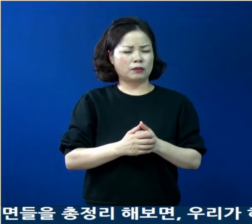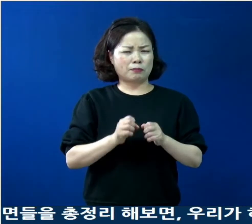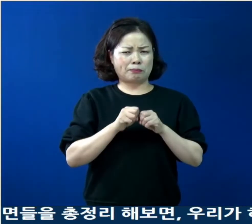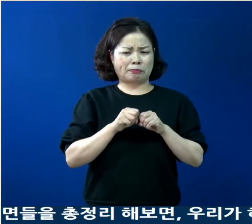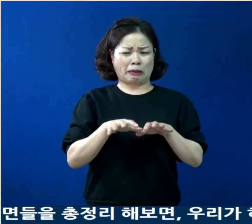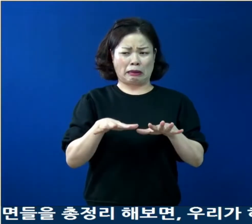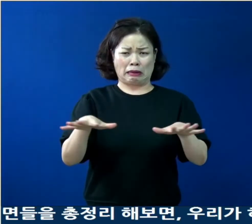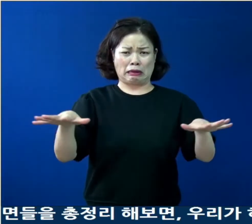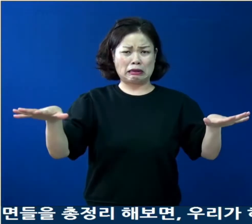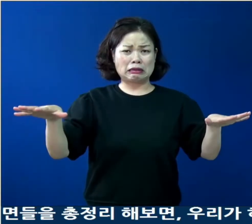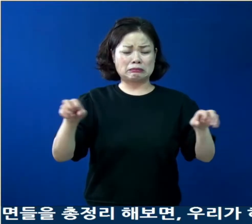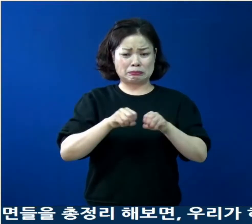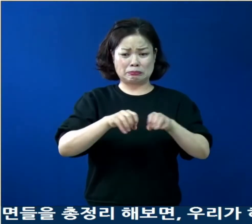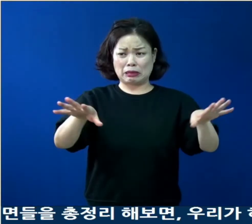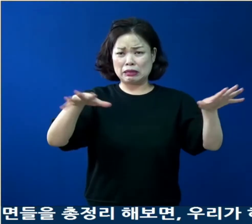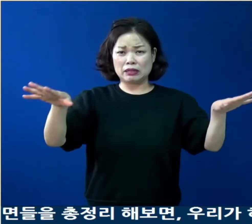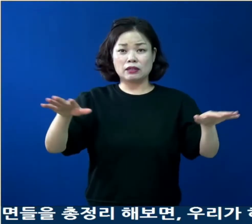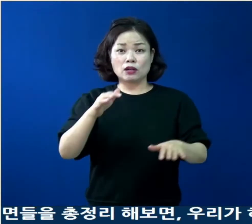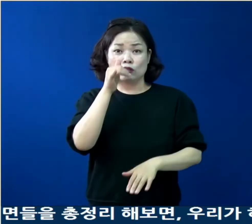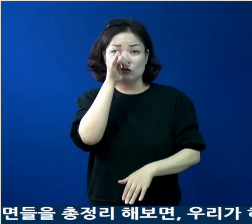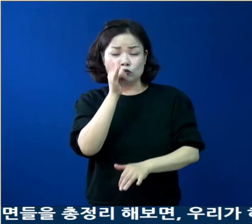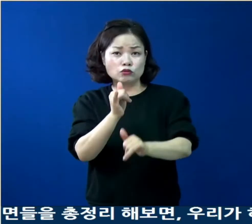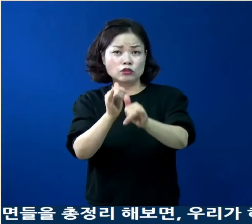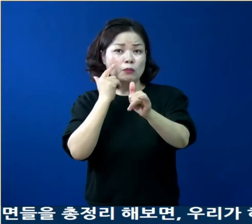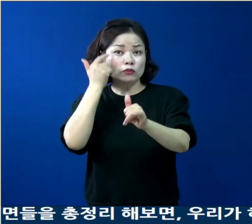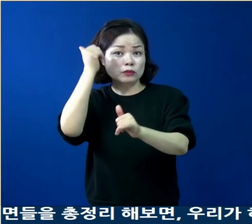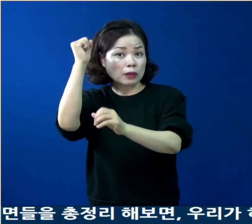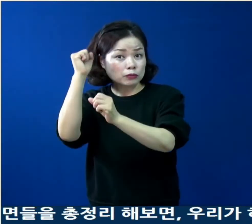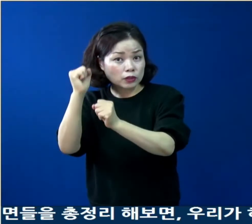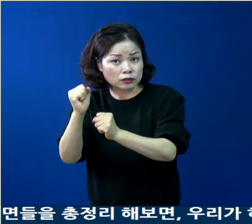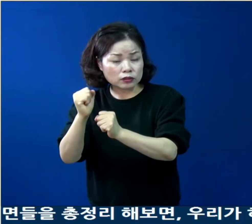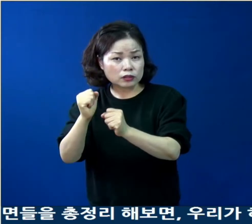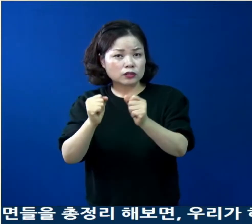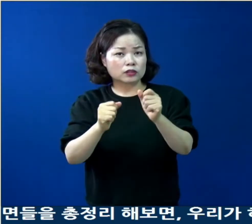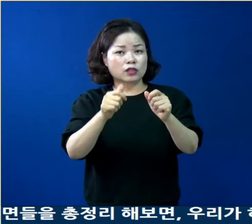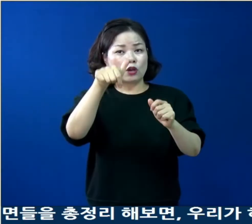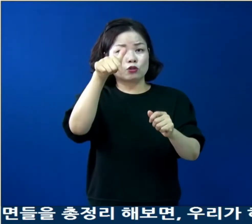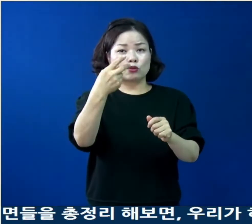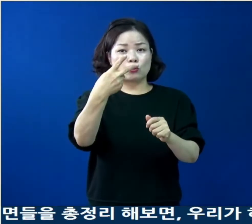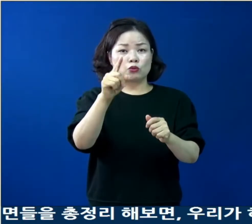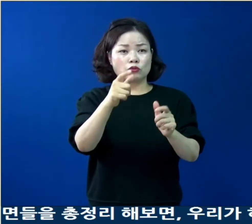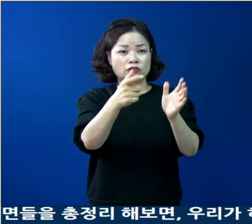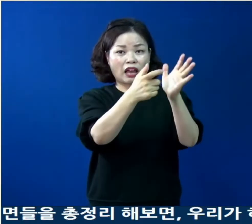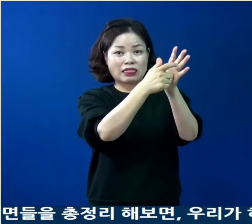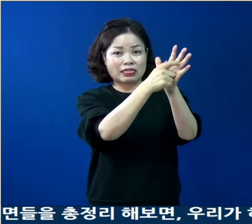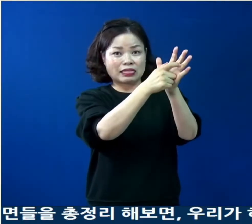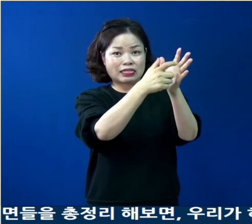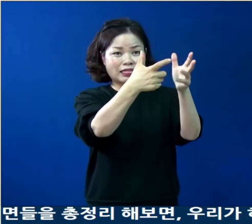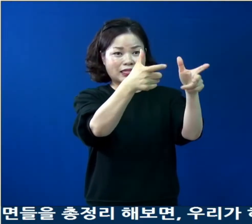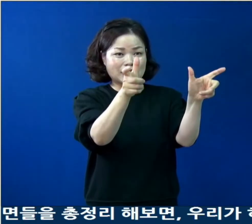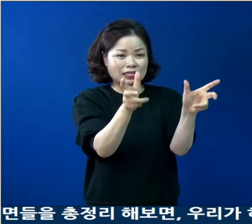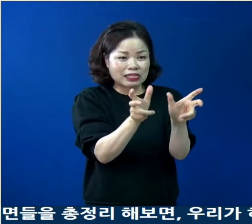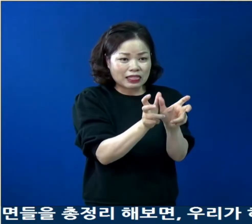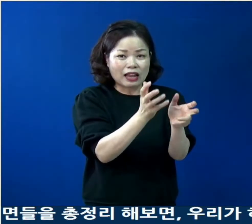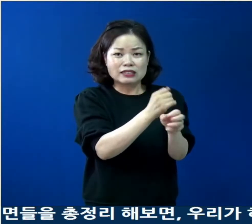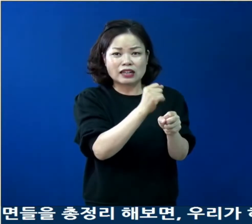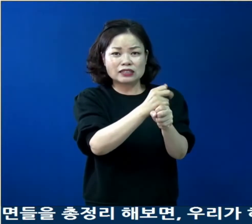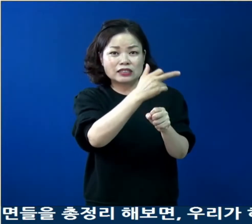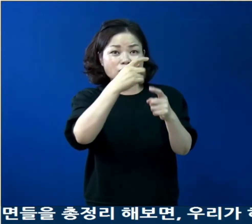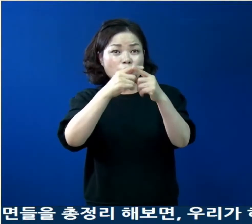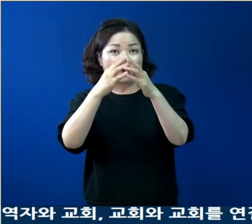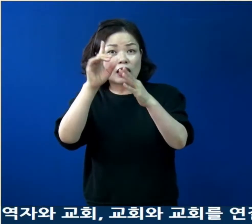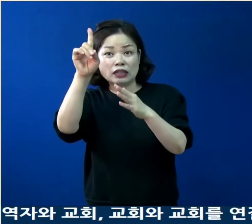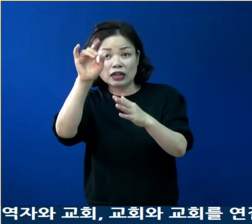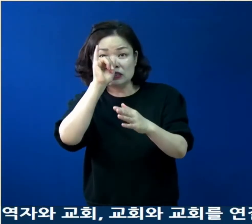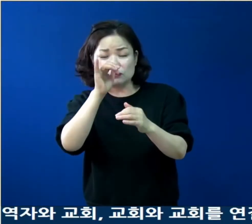뿔뿔이 돼요. 훌륭한 목사님 한 분 계시면 옛날에 교단 하나씩 생겼습니다. 요즘은 안 그러지만 교회, 큰 교회가 하나